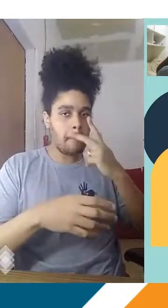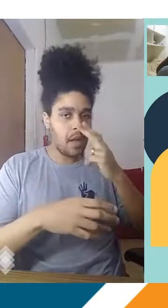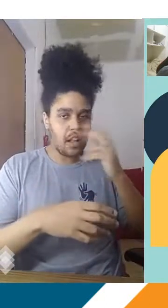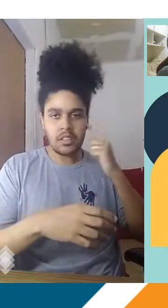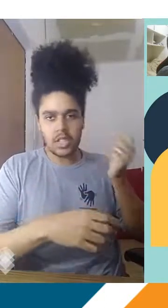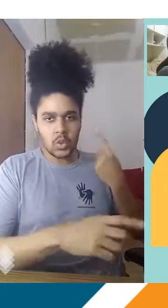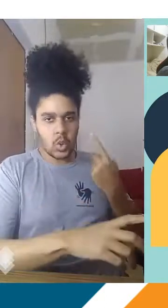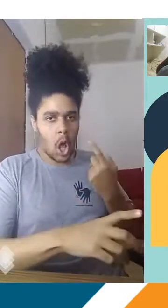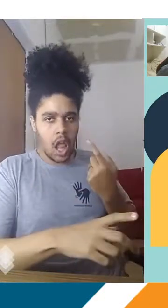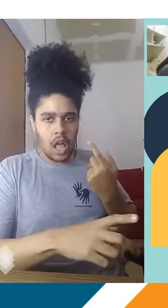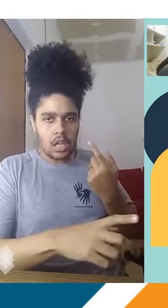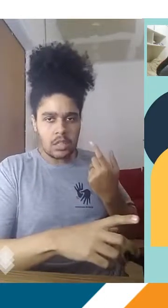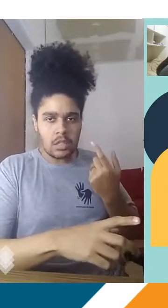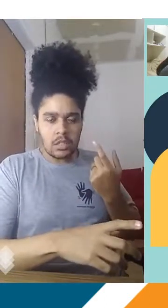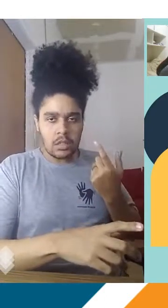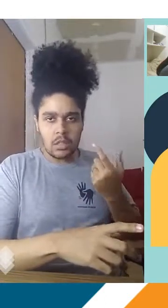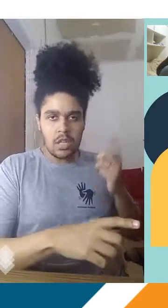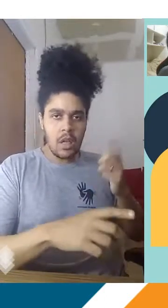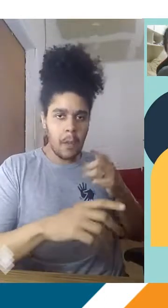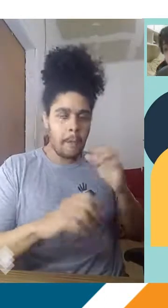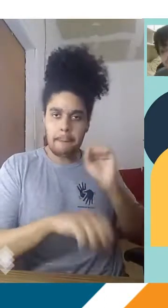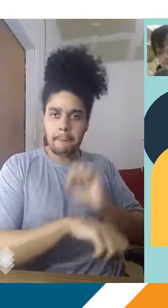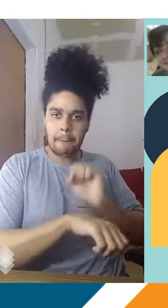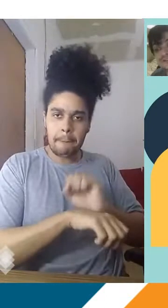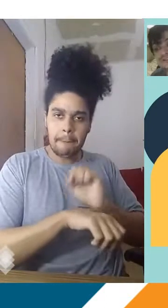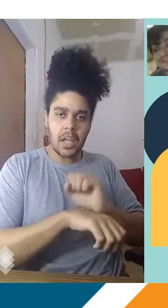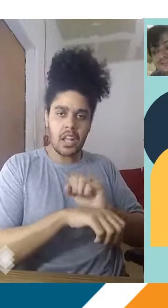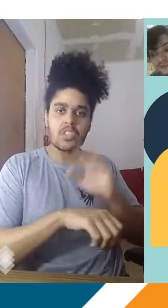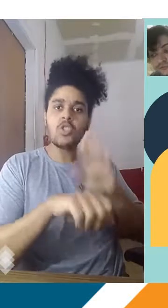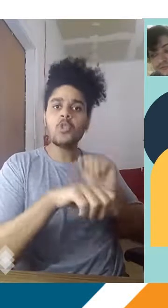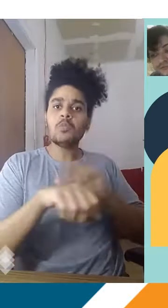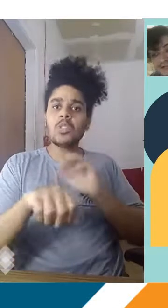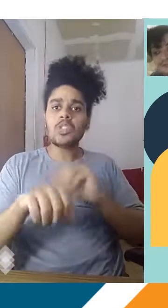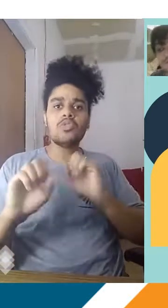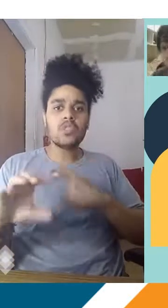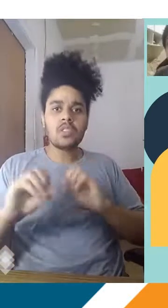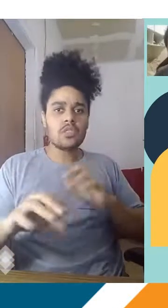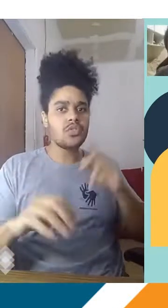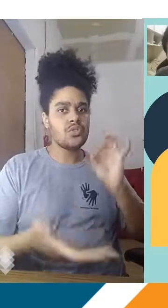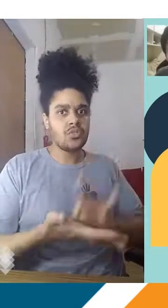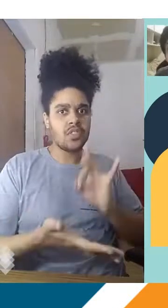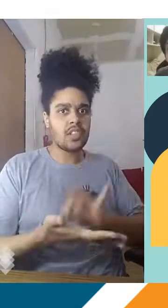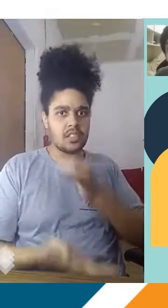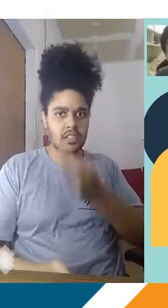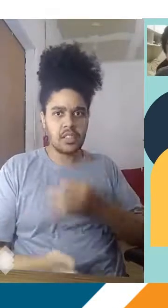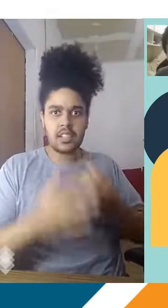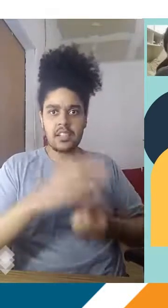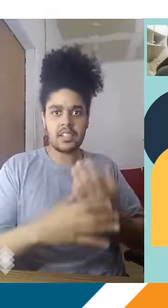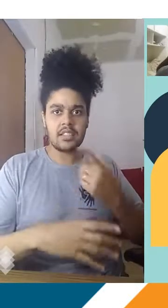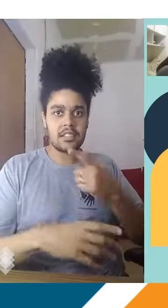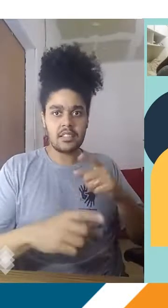sociedade passam a negá-la. Negando-a, param de cobrar investimentos mais incisivos das autoridades e um ensino verdadeiramente